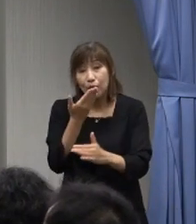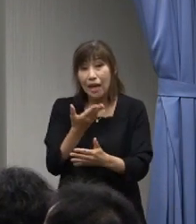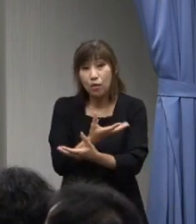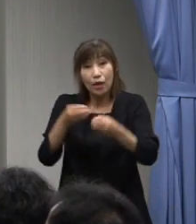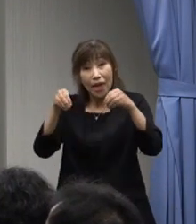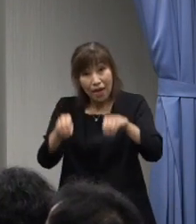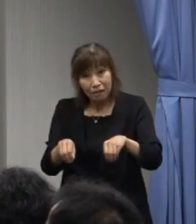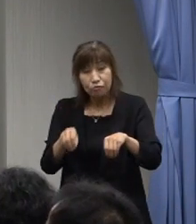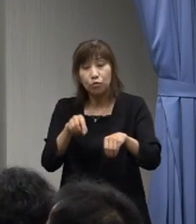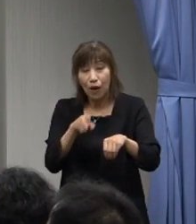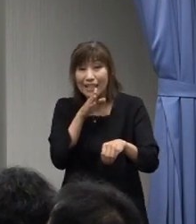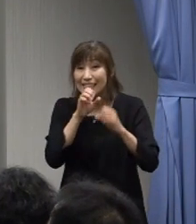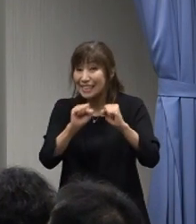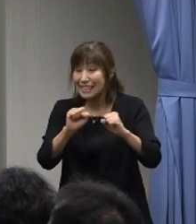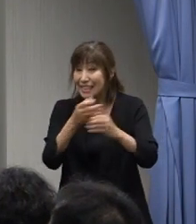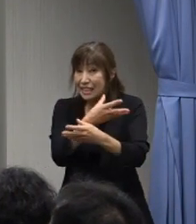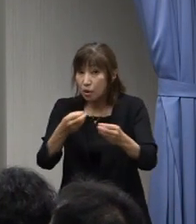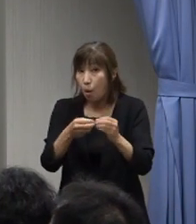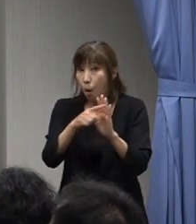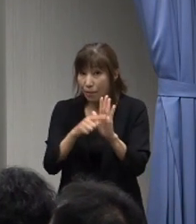いますから、まさにそれが